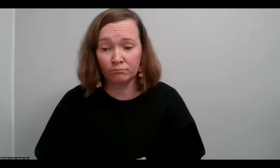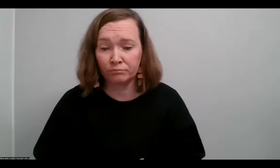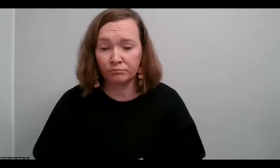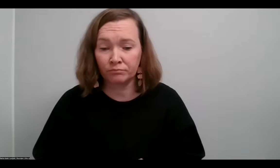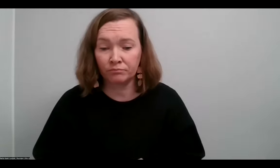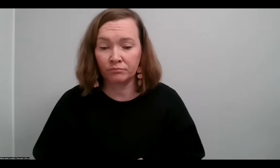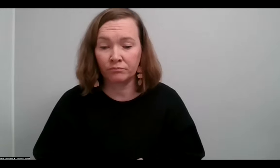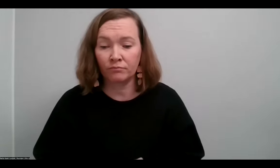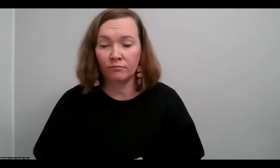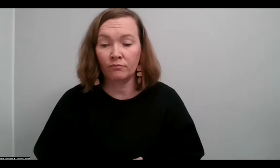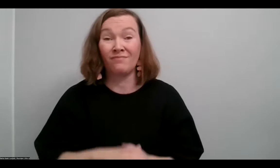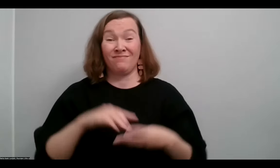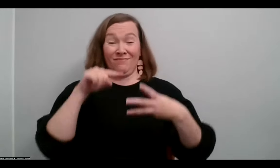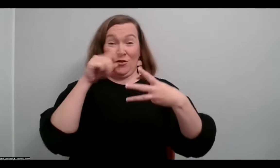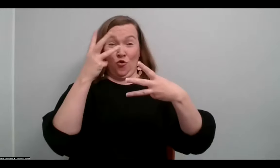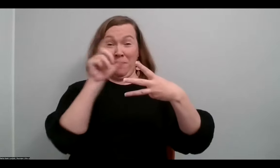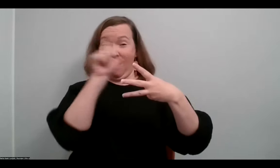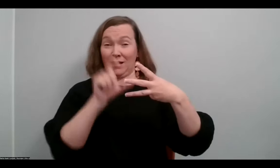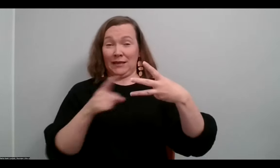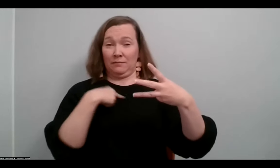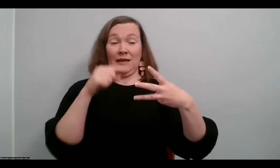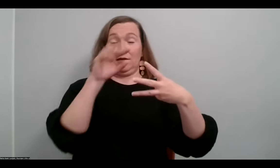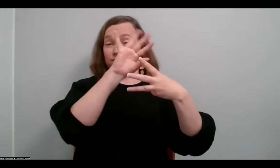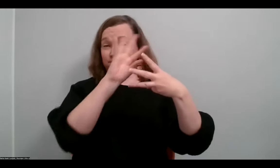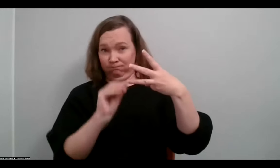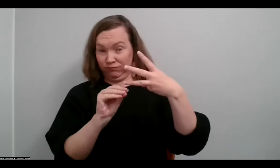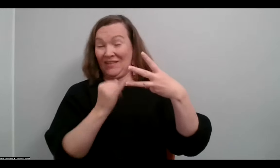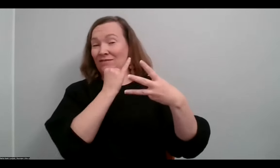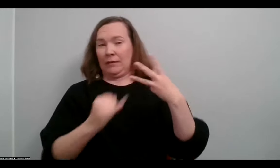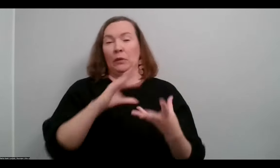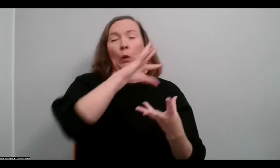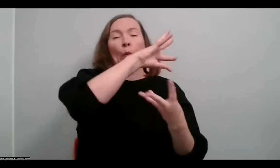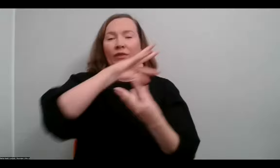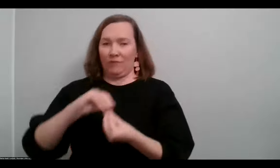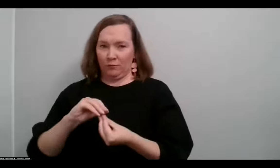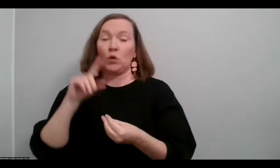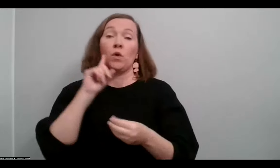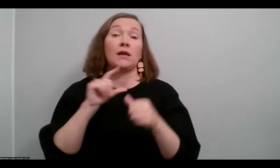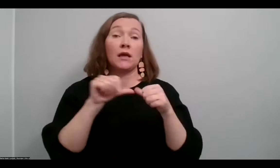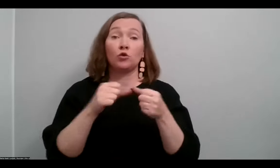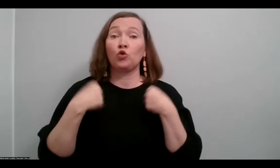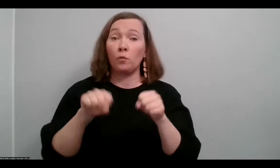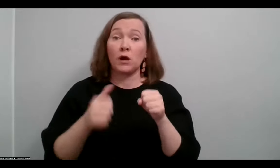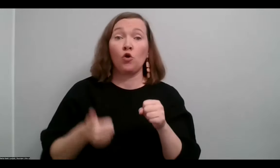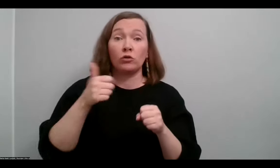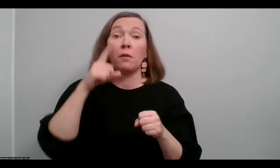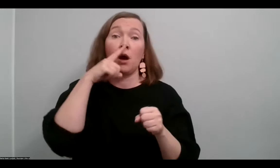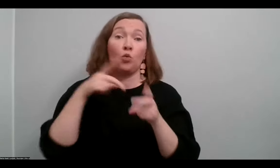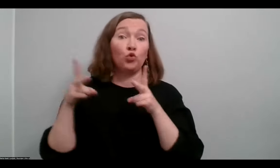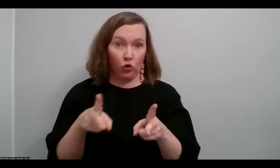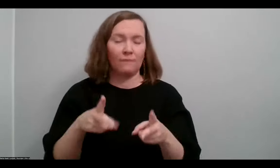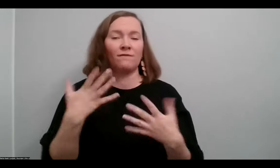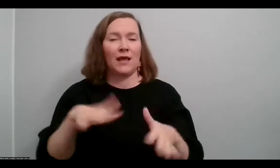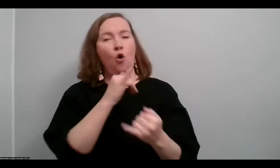Ja meillä on näistä kolmesta aiheesta tosiaan puhujat. Ja ihan lopuksi meillä on luvassa